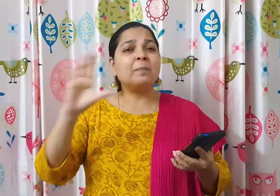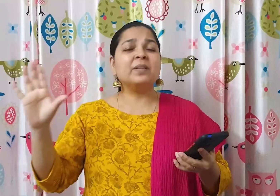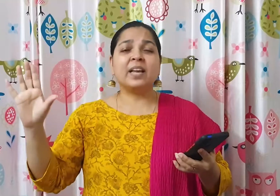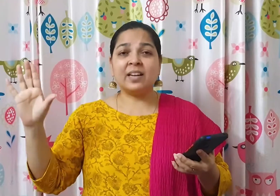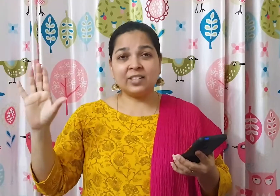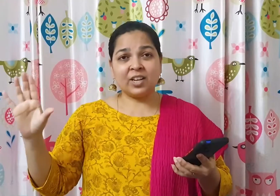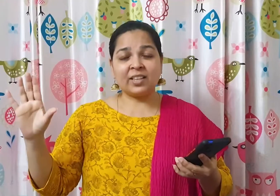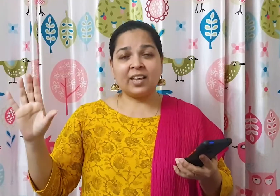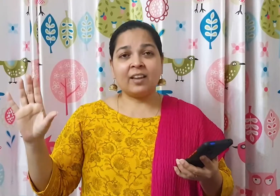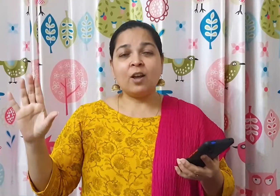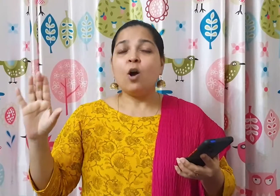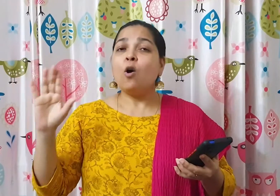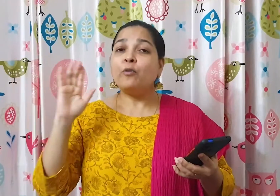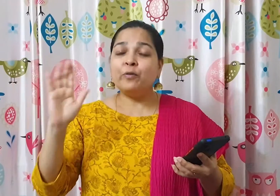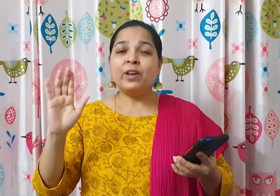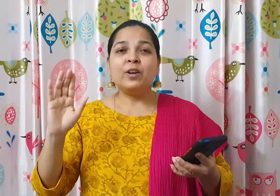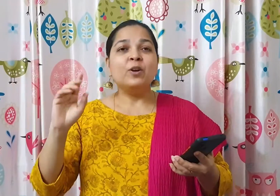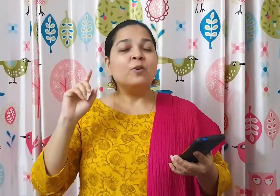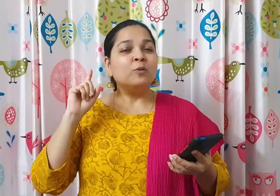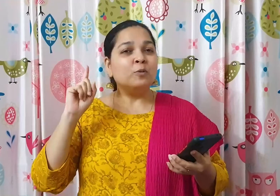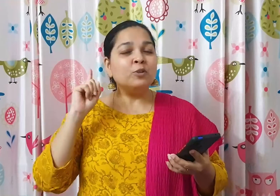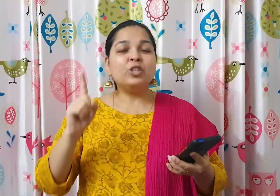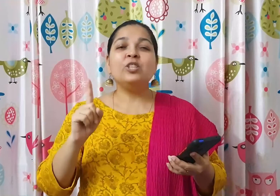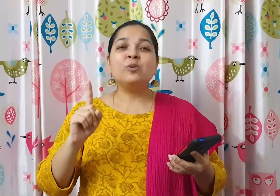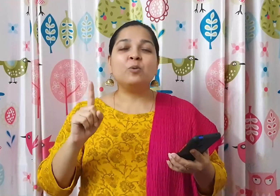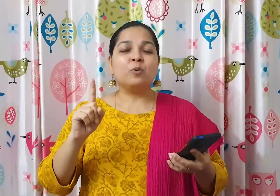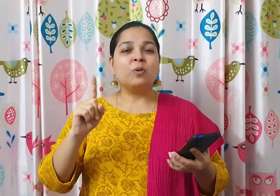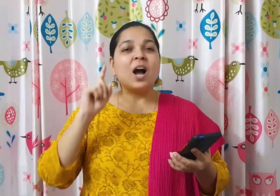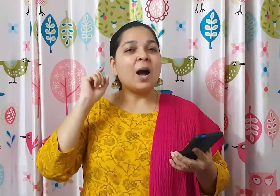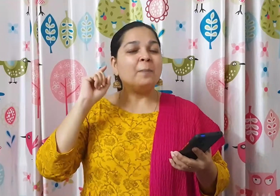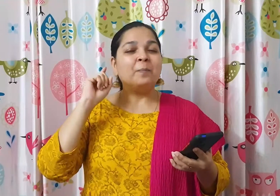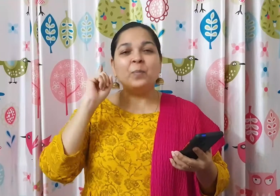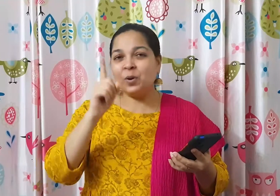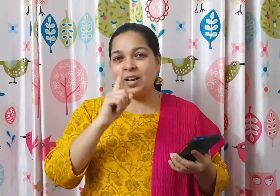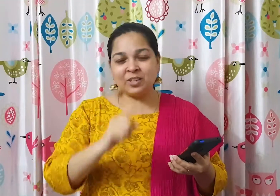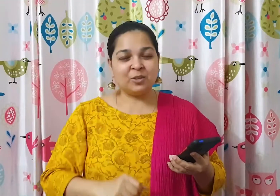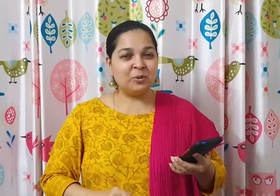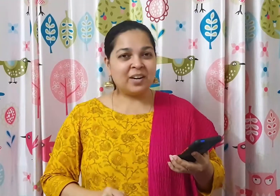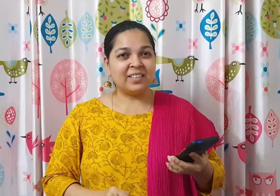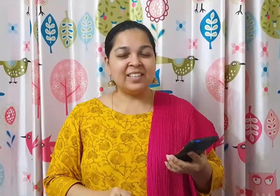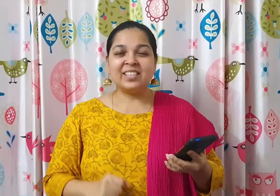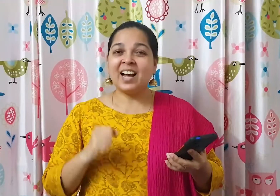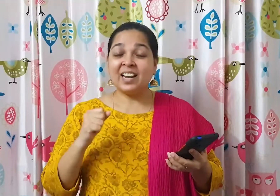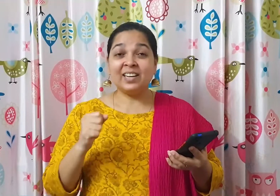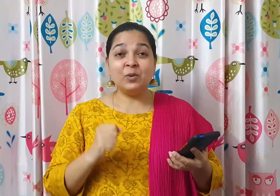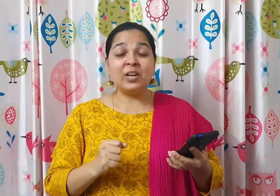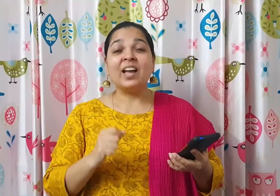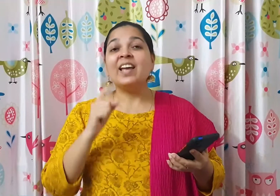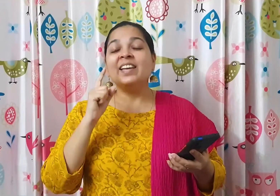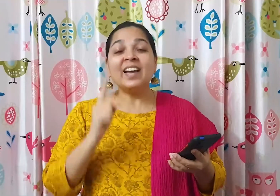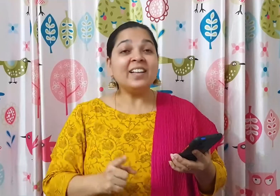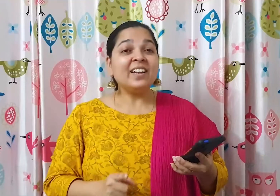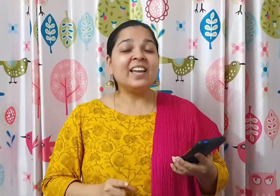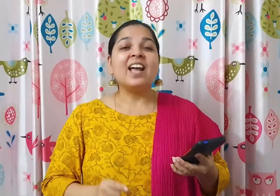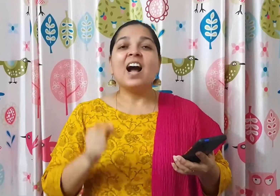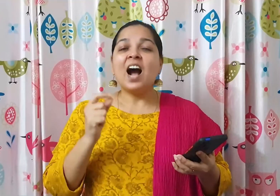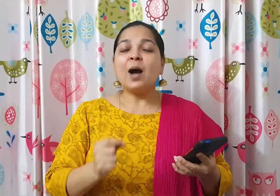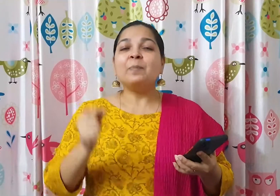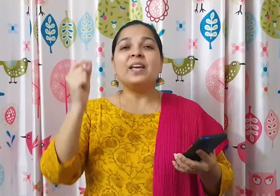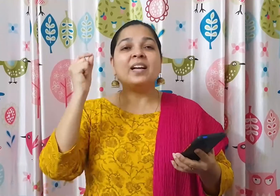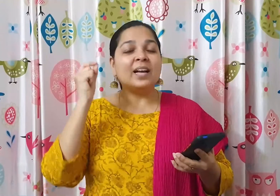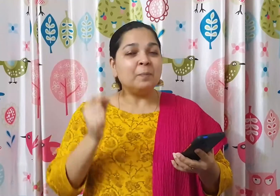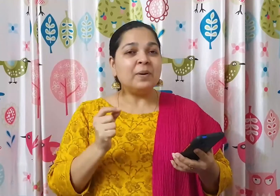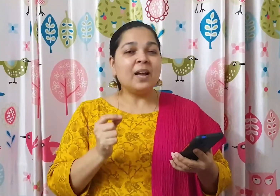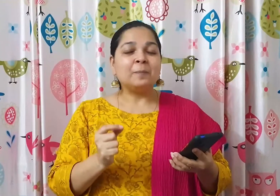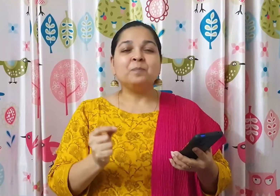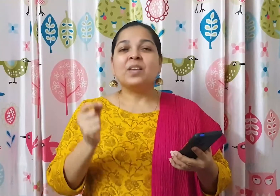লাগে, ছবি আঁকিব লাগে, মনতে ছবি এটা আঁকিব লাগে কল্পনা শক্তিৰ সহায়ত। আপুনি যি বিষয়ে পৰিৱৰ্তন বিচাৰে